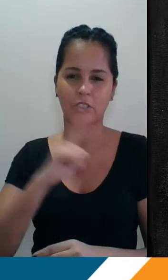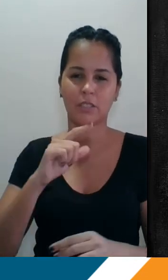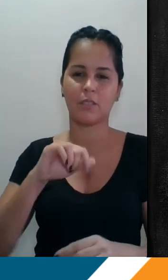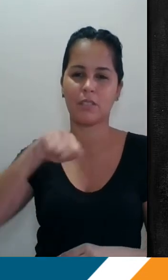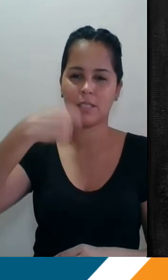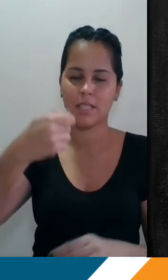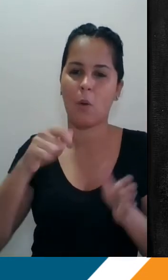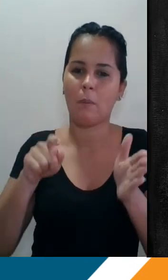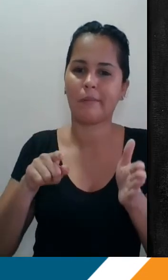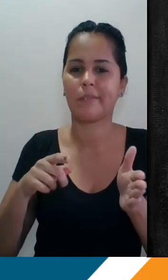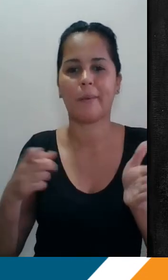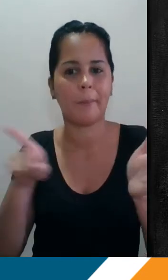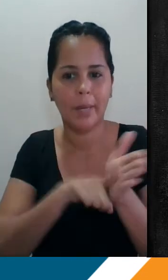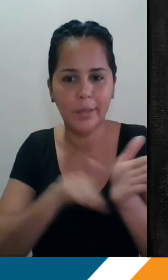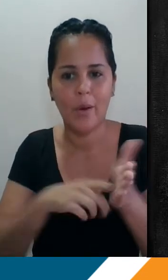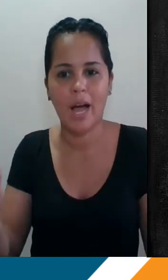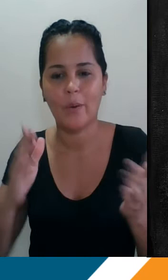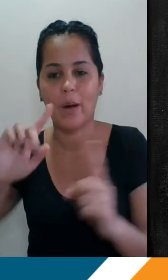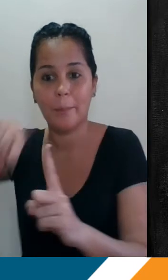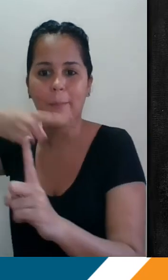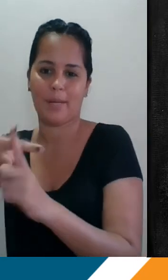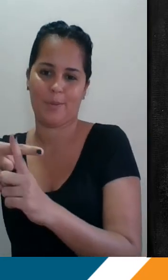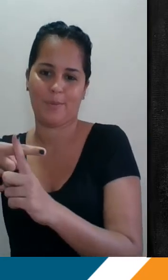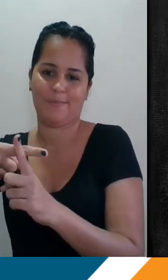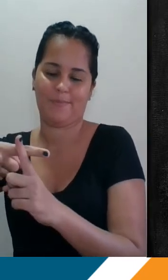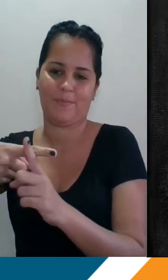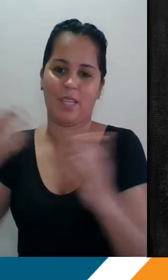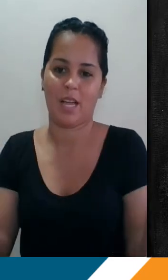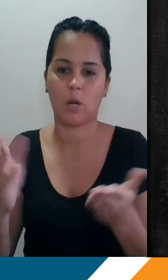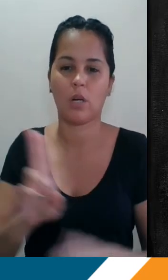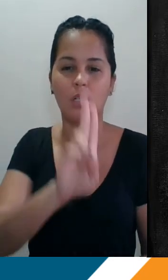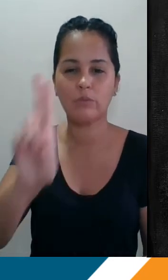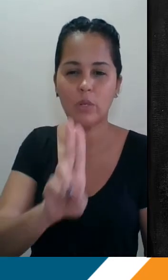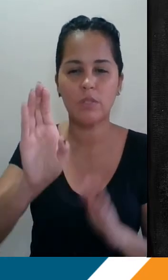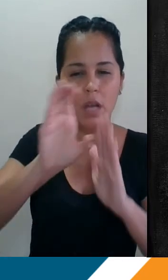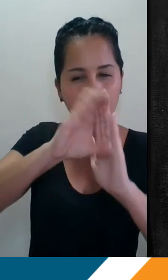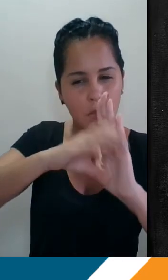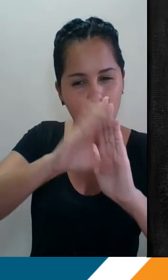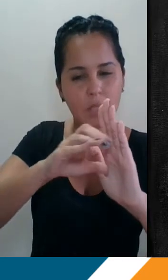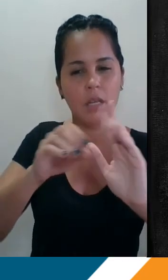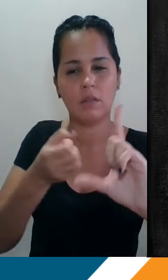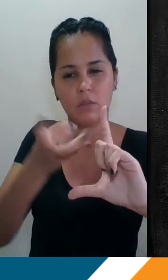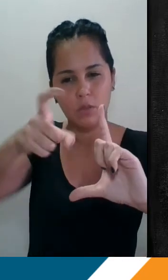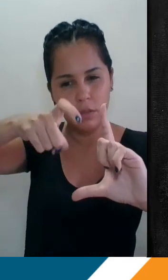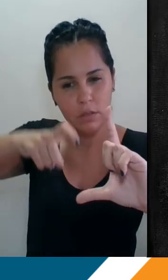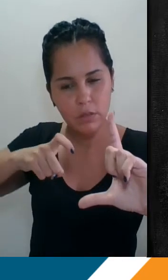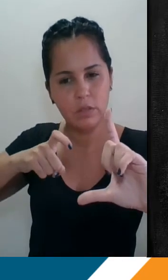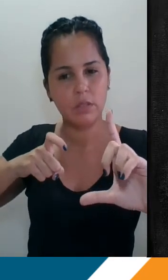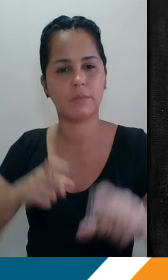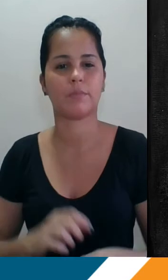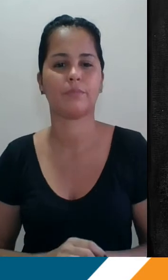menor, agora eu tenho um sinal de maior. Tá? Então, agora eu vou utilizar a definição de logaritmo, que diz para a gente o